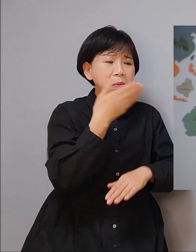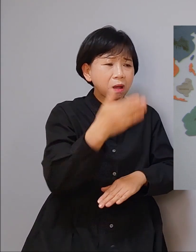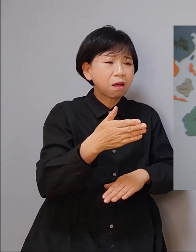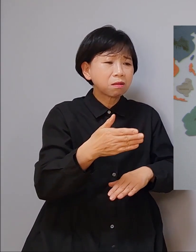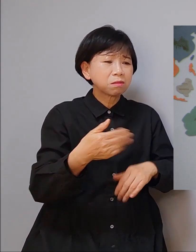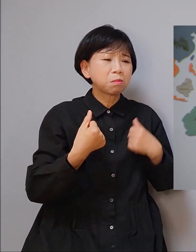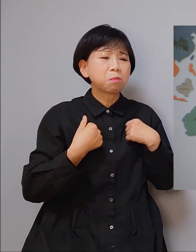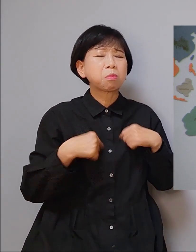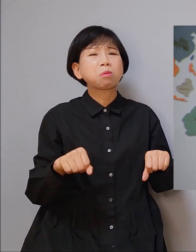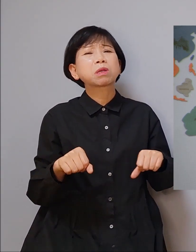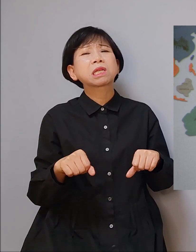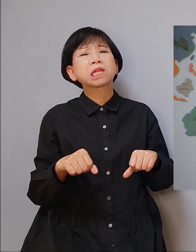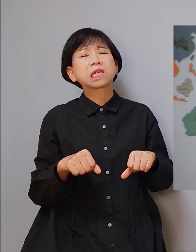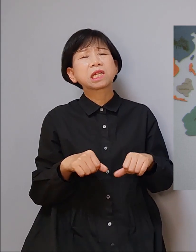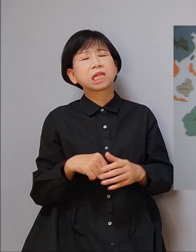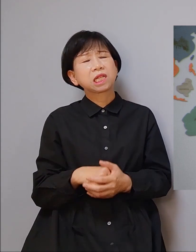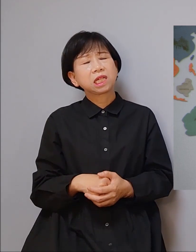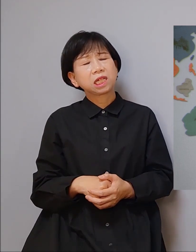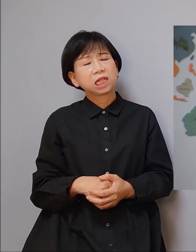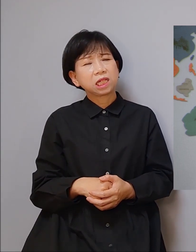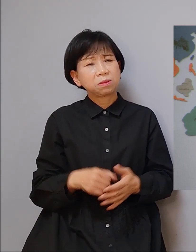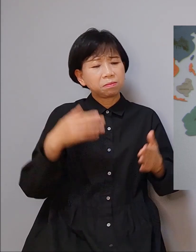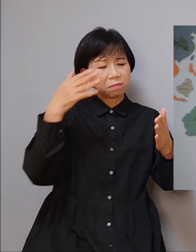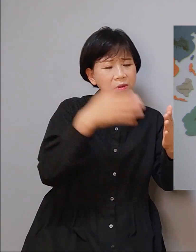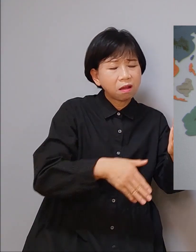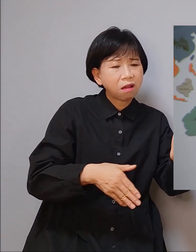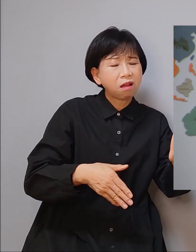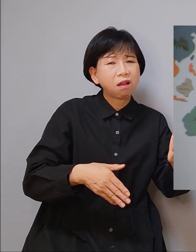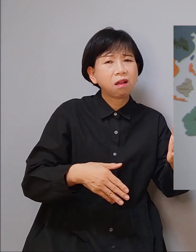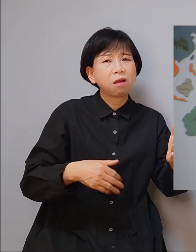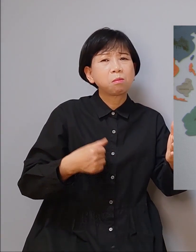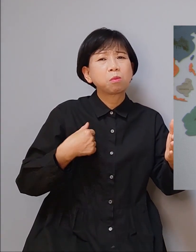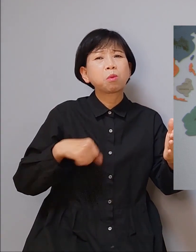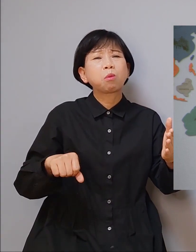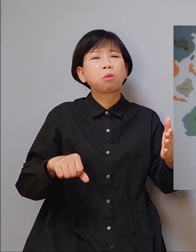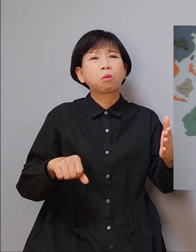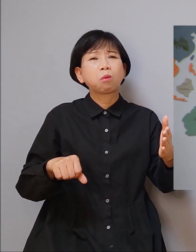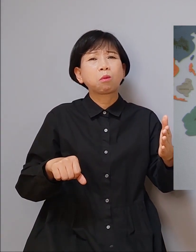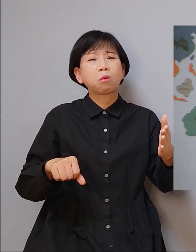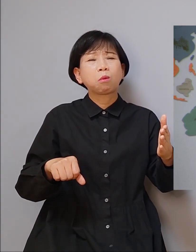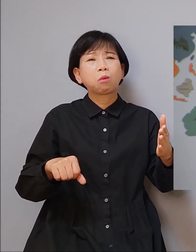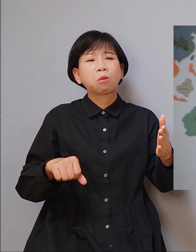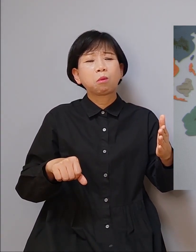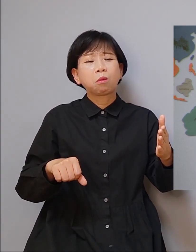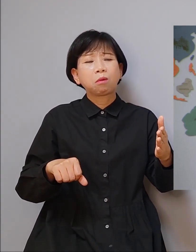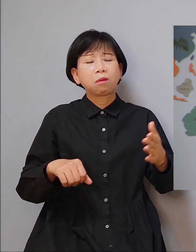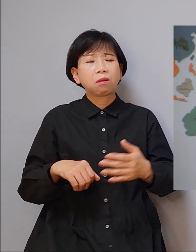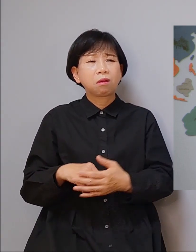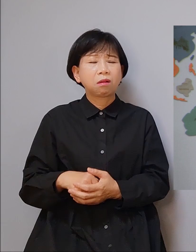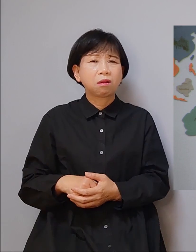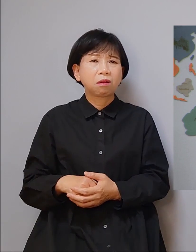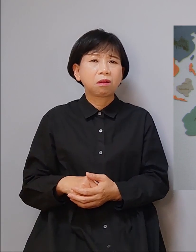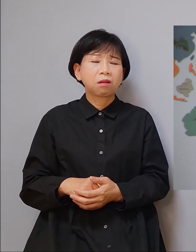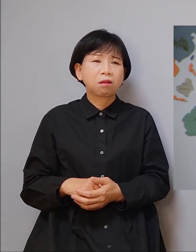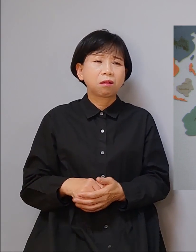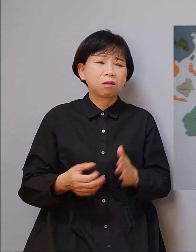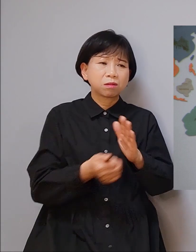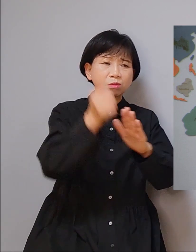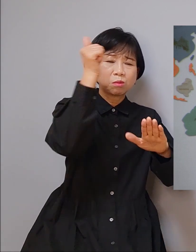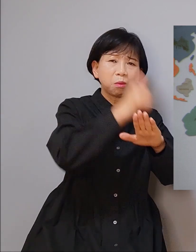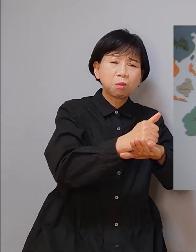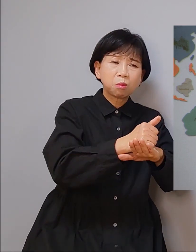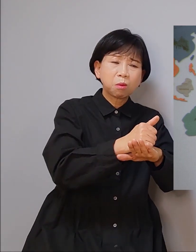포기한 군인들이 있었습니다. 그러고 보니 단 한 명도 그 강을 건너가지 못한 거지요.